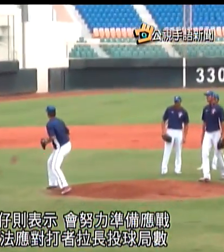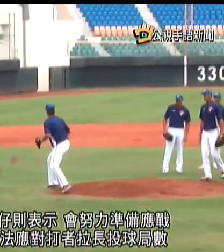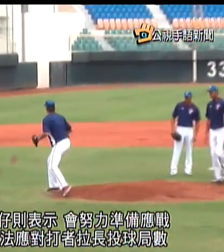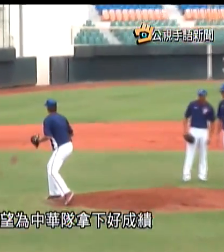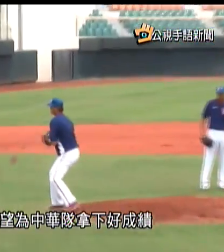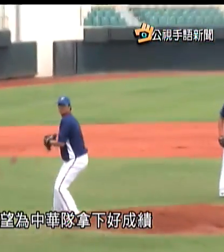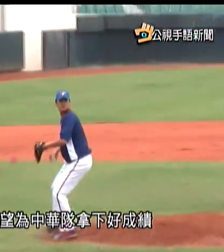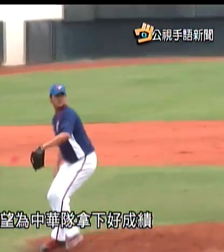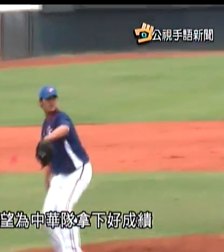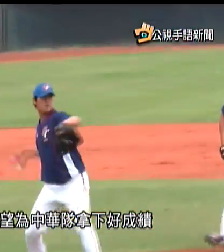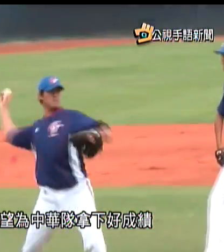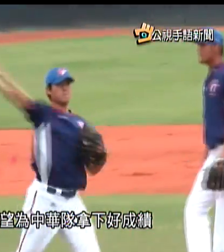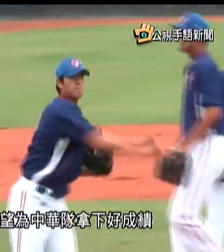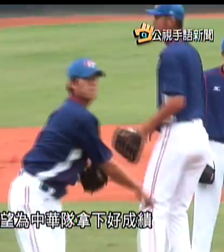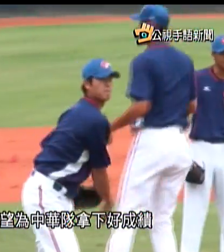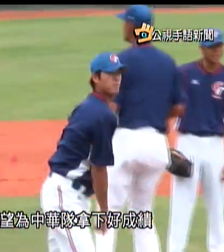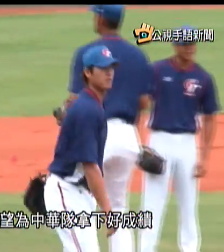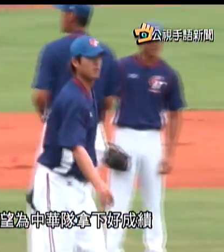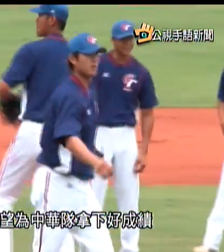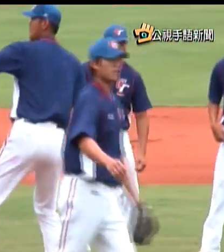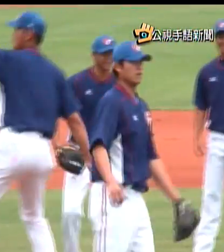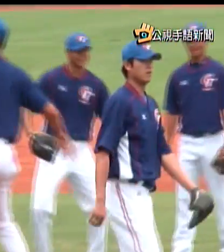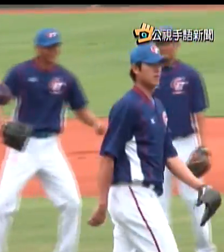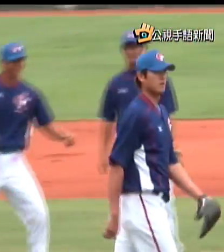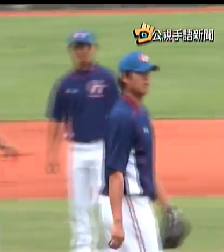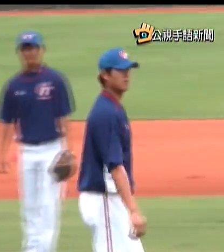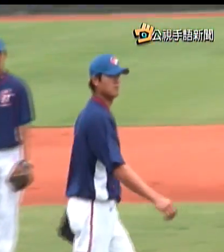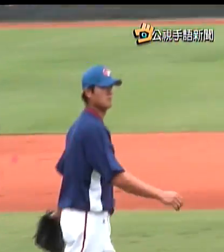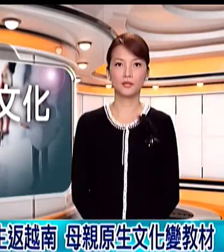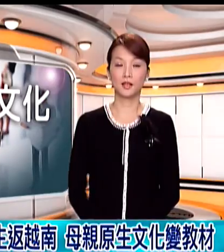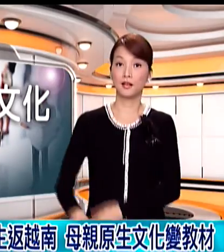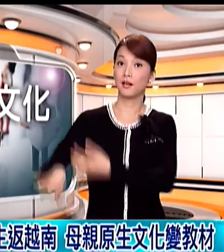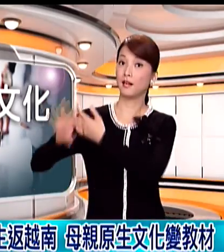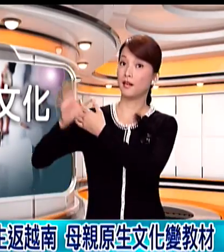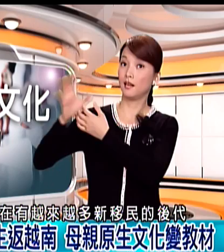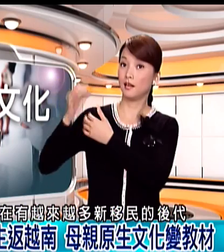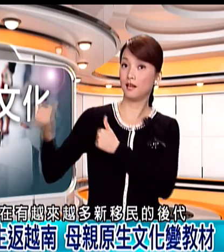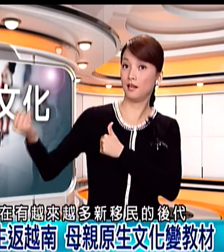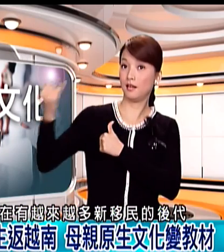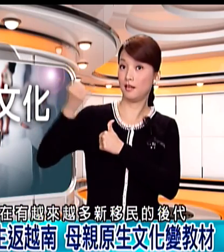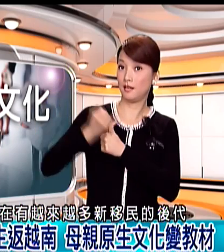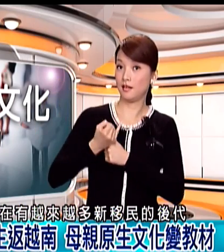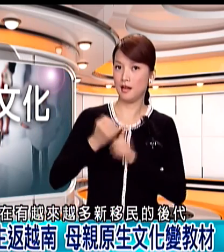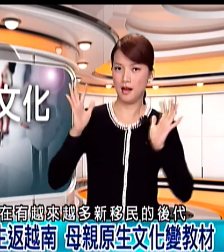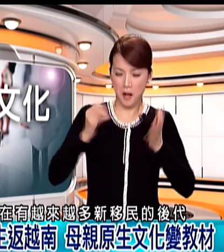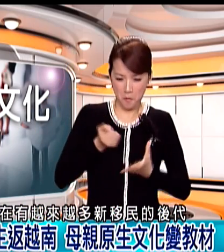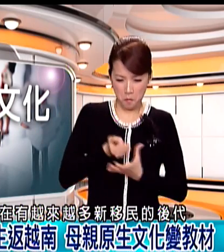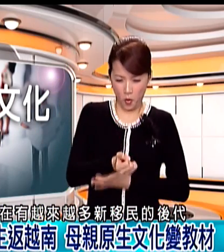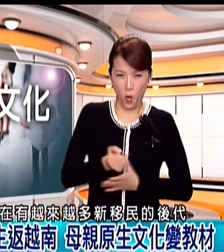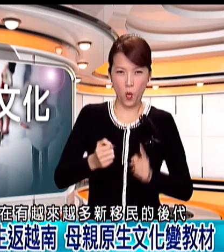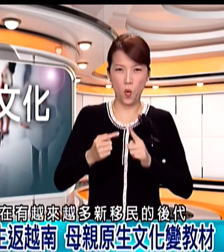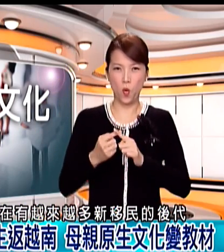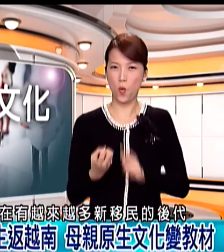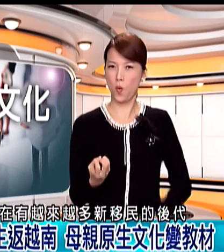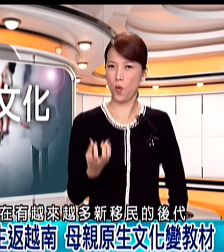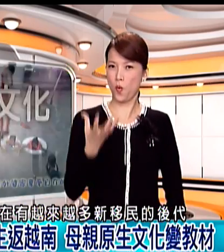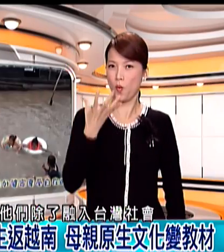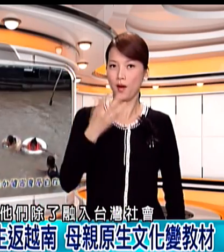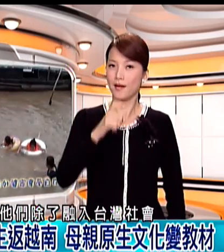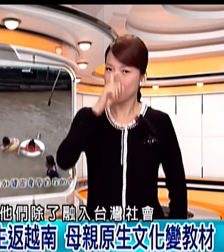望为中华队拿下好成绩。记者王文雄云林报道。 台湾现在有越来越多新移民的后代，为了让